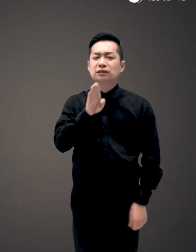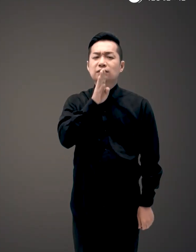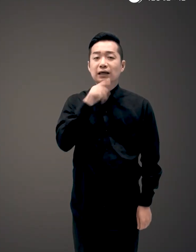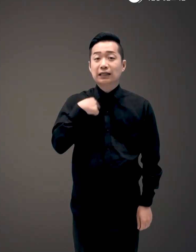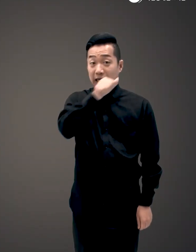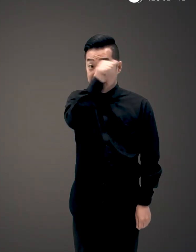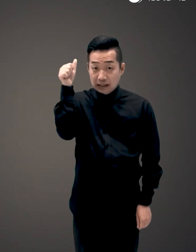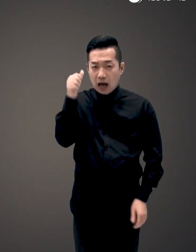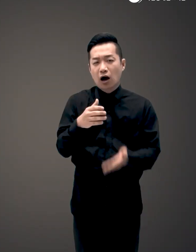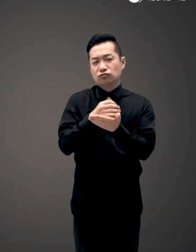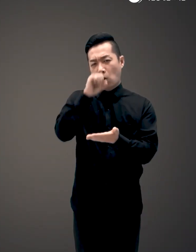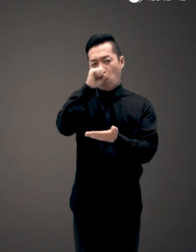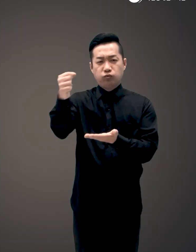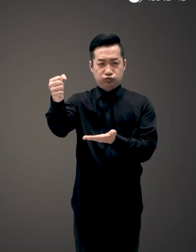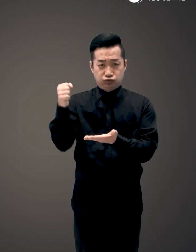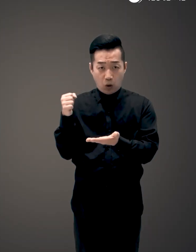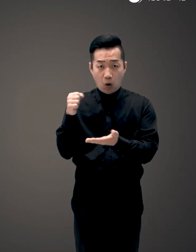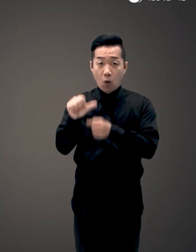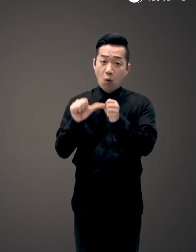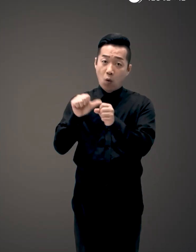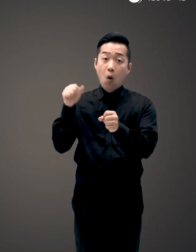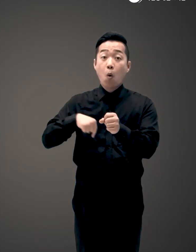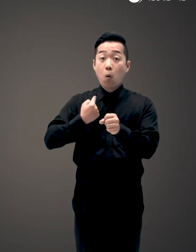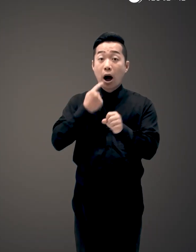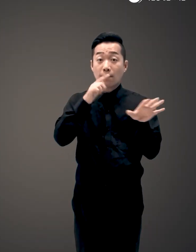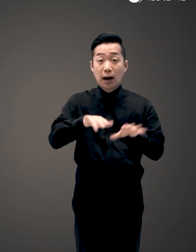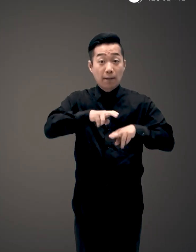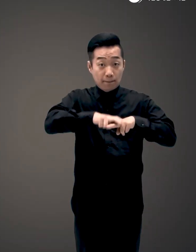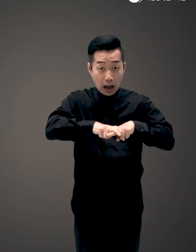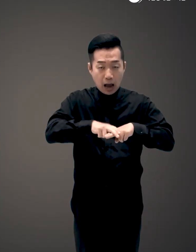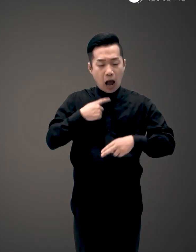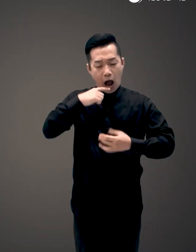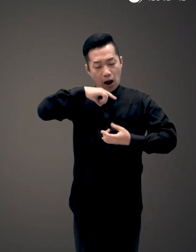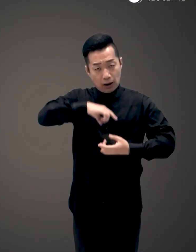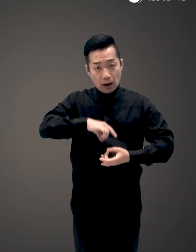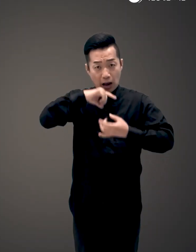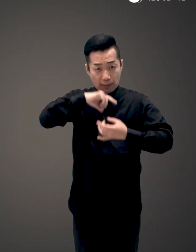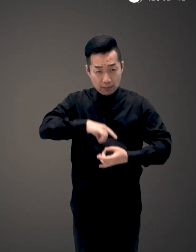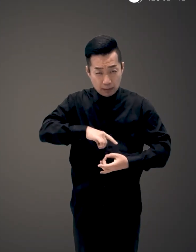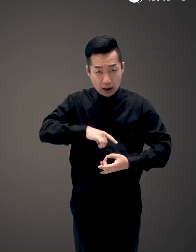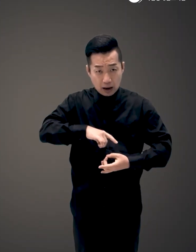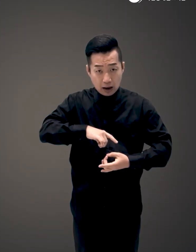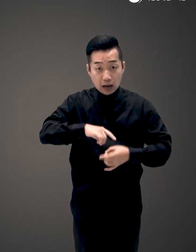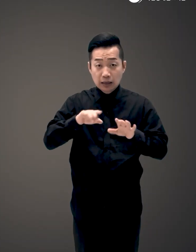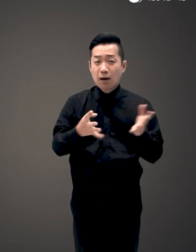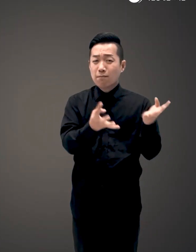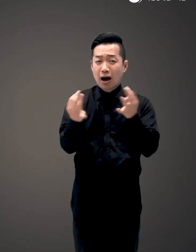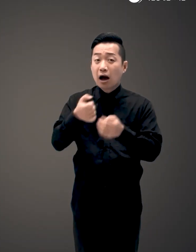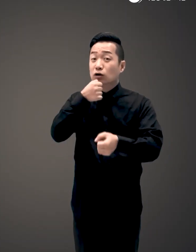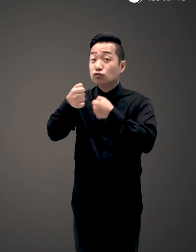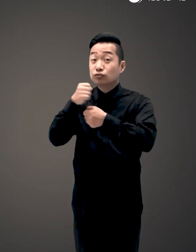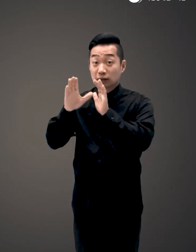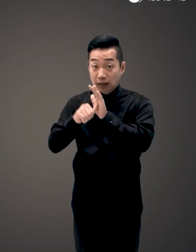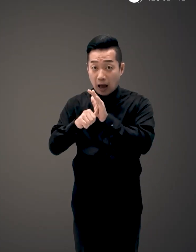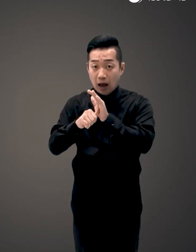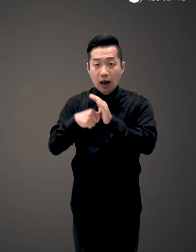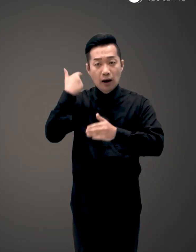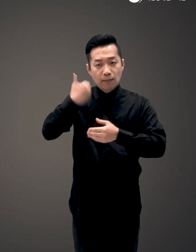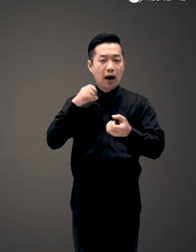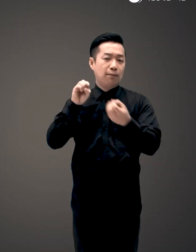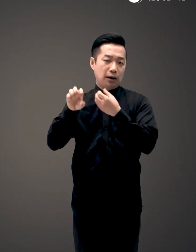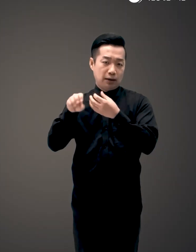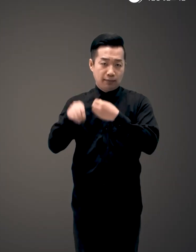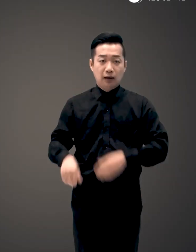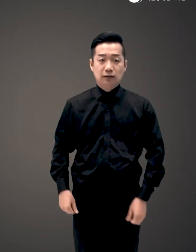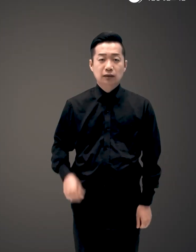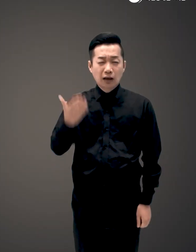그래, 그건 내 인생의 럭키드로우였어. 5년 전 혼자 바닷가에 앉아 스스로에게 던졌던 물음들은 이제 수많은 인터뷰에서 내가 받는